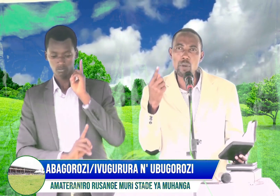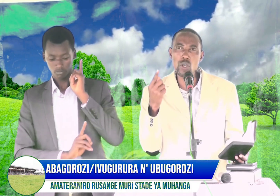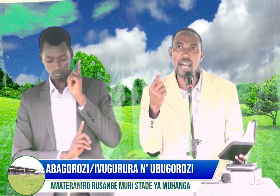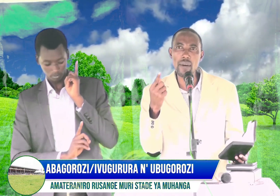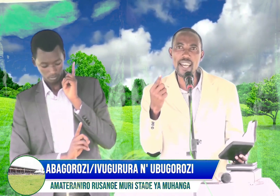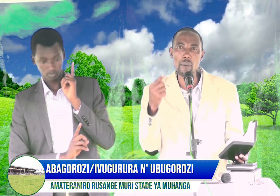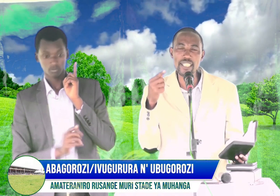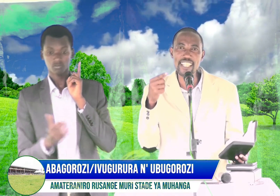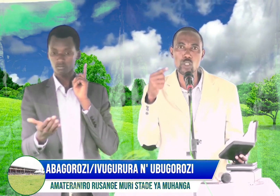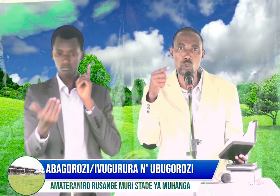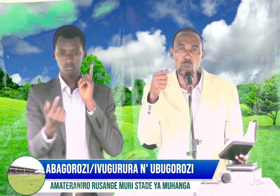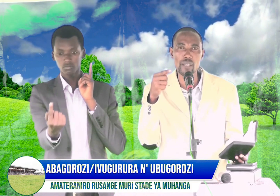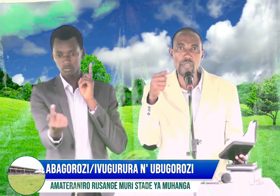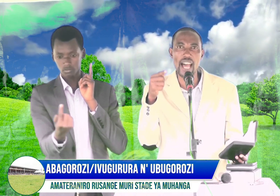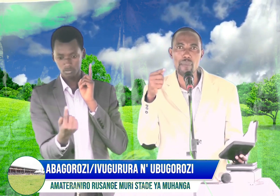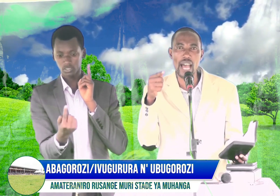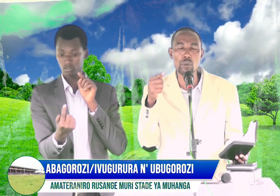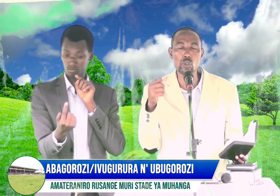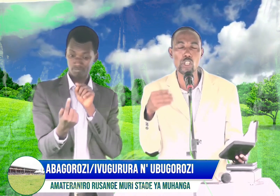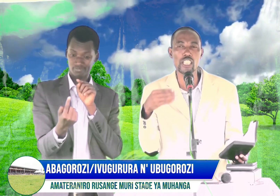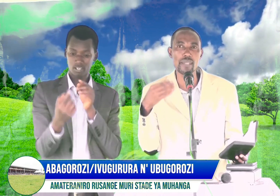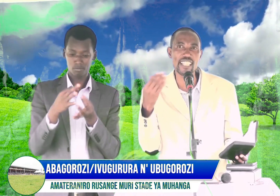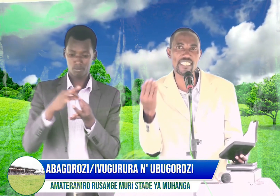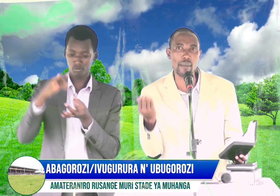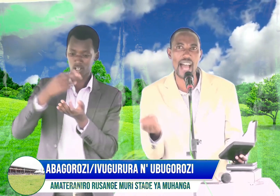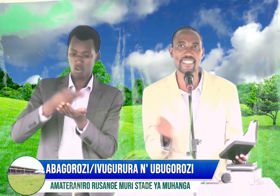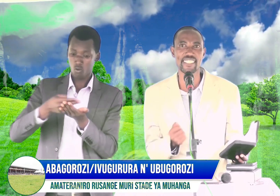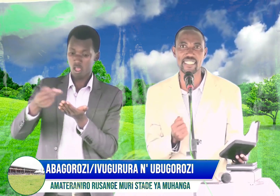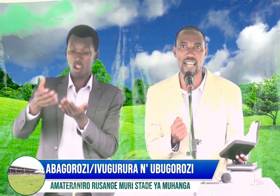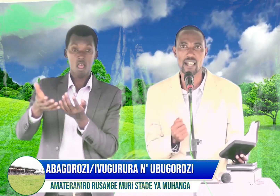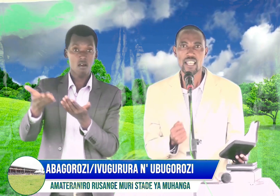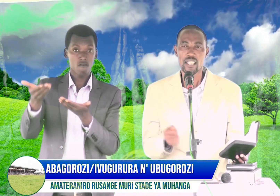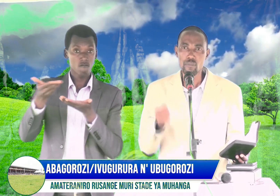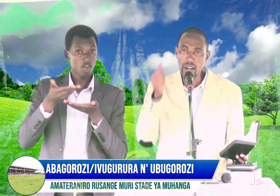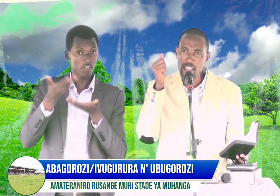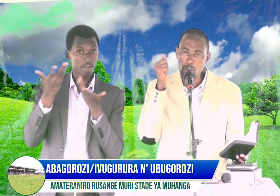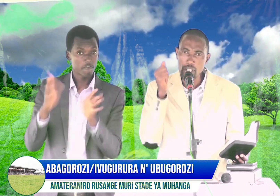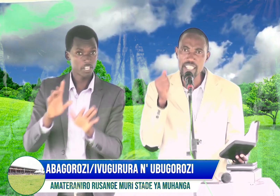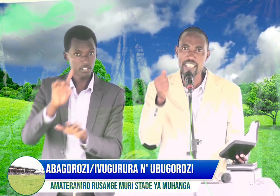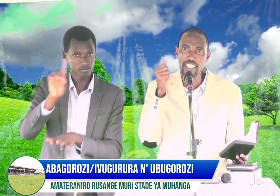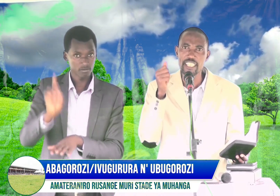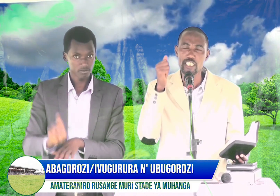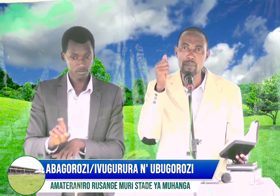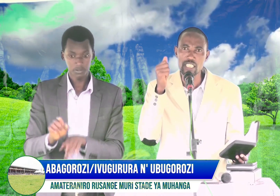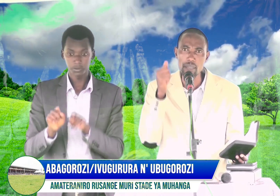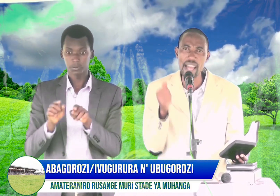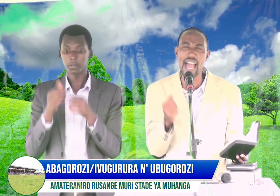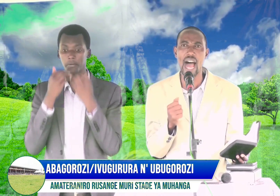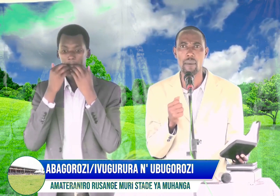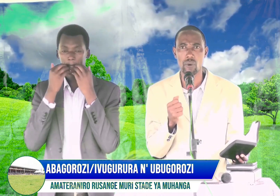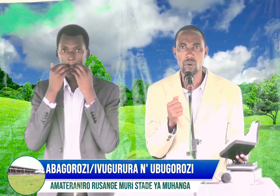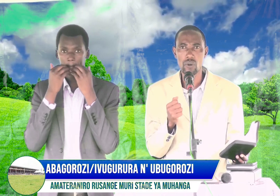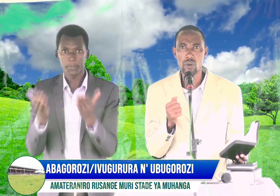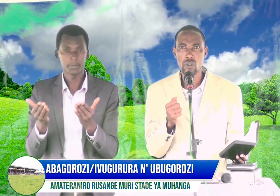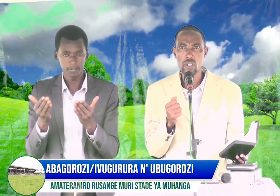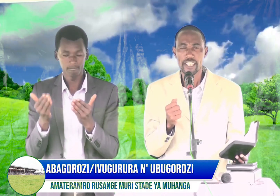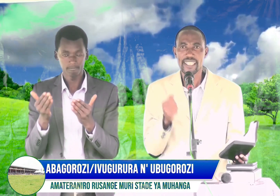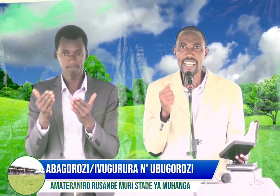Bagasanga nta mwuka wera wigeze utunga ibyaha byabo urutoki bigeze bakira. Imvura y'umuhindi ihindisha imitima